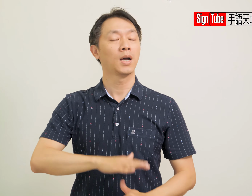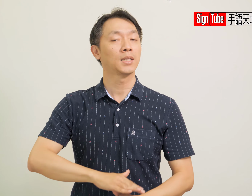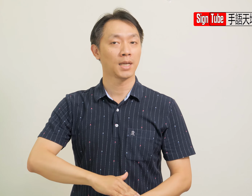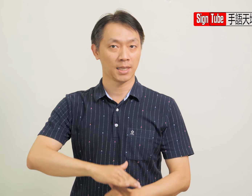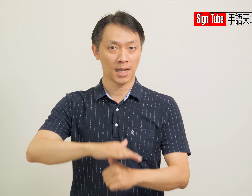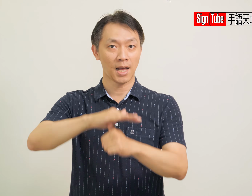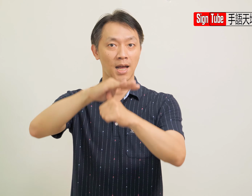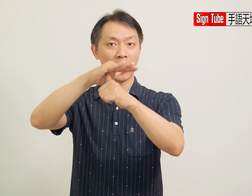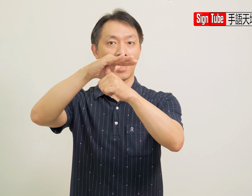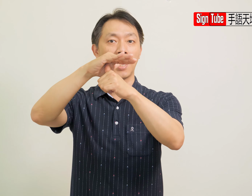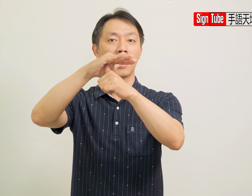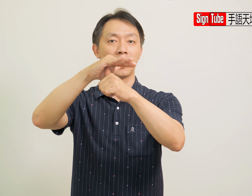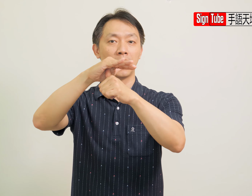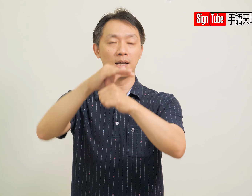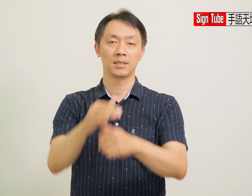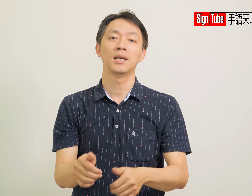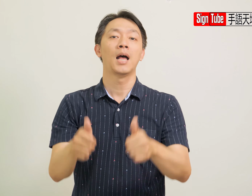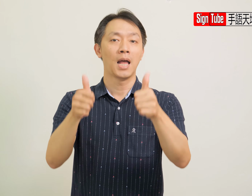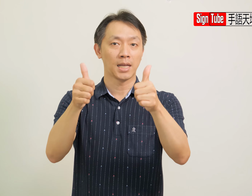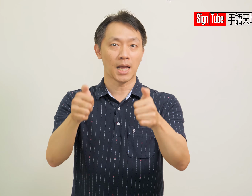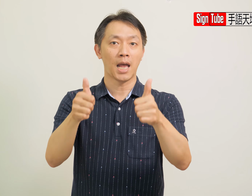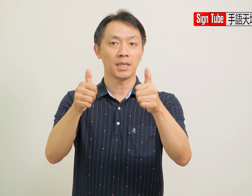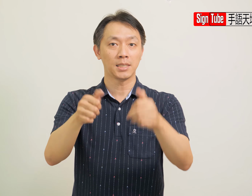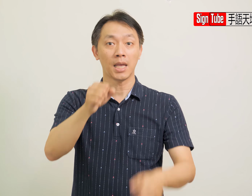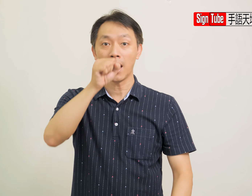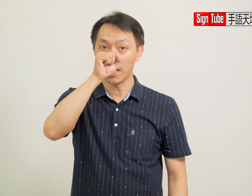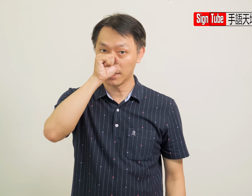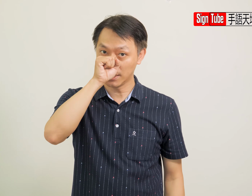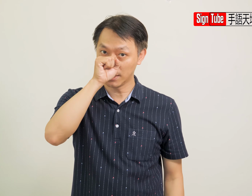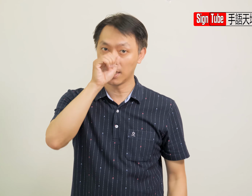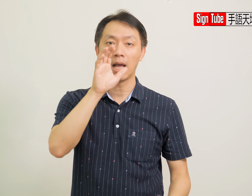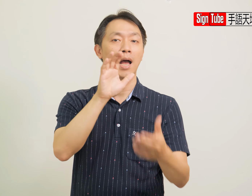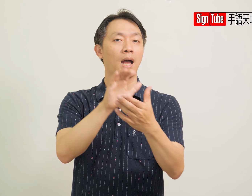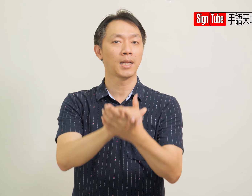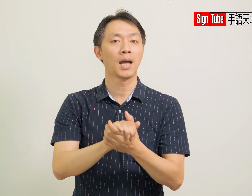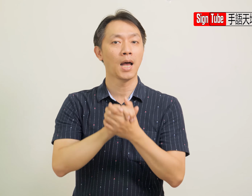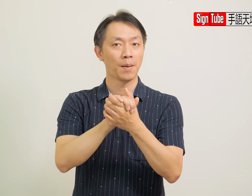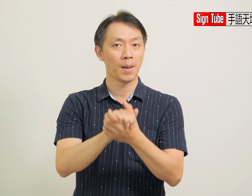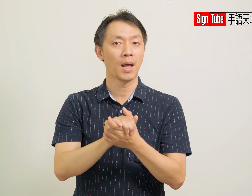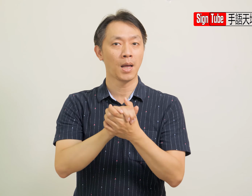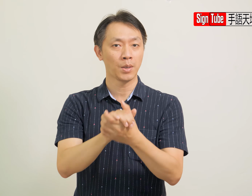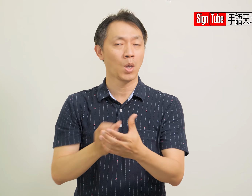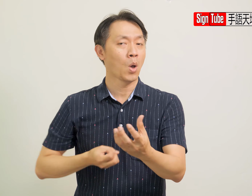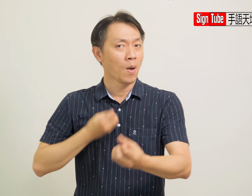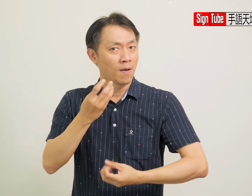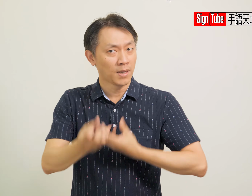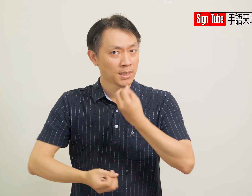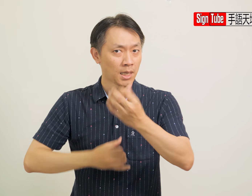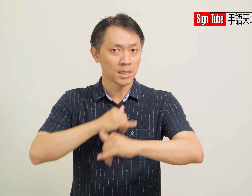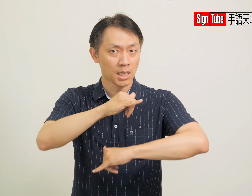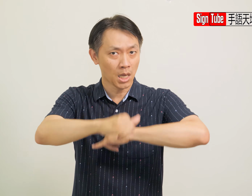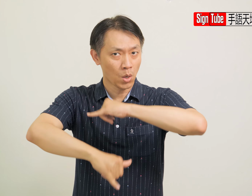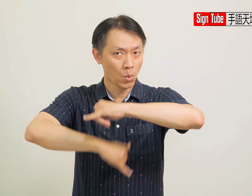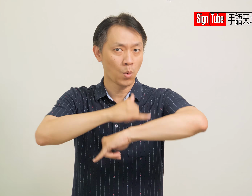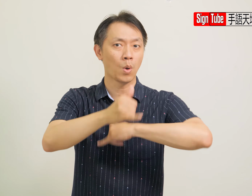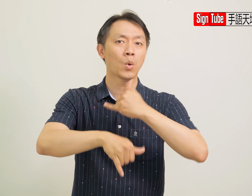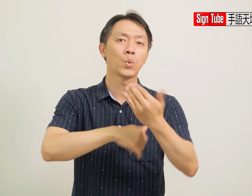长大。感谢亲爱的朋友，分享生活苦